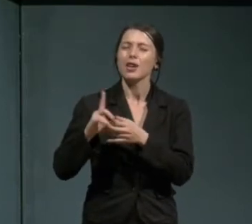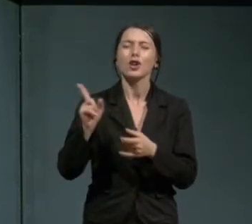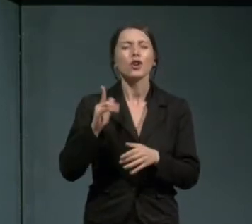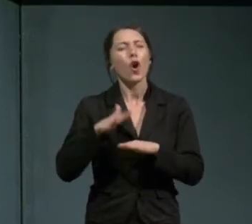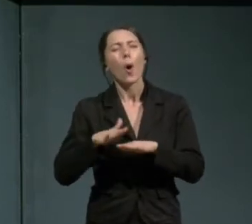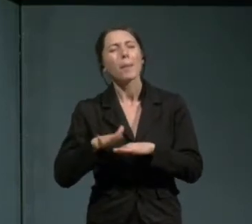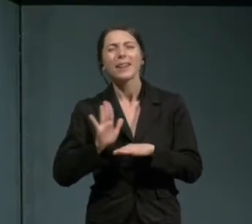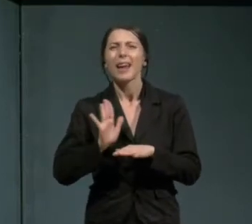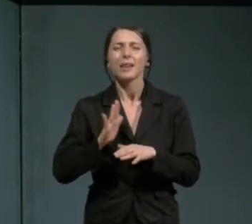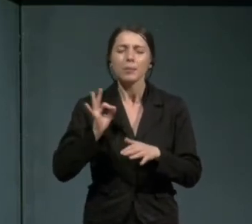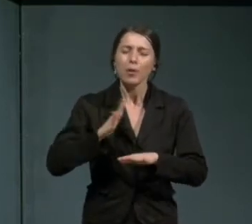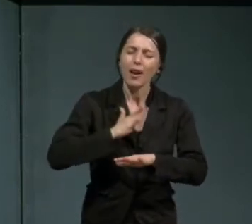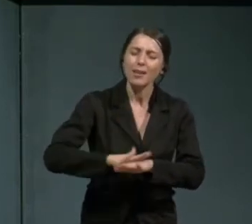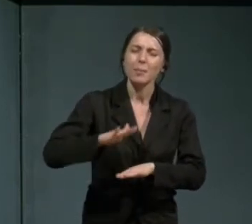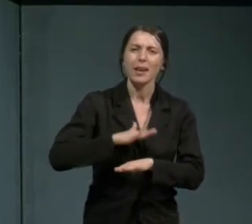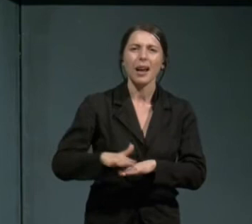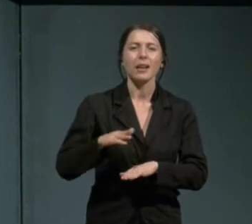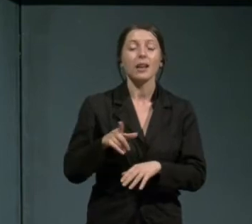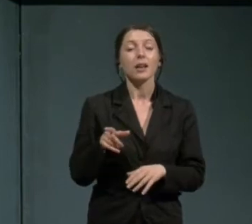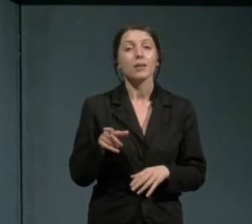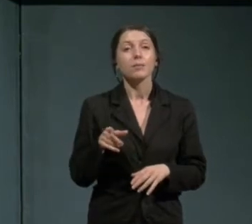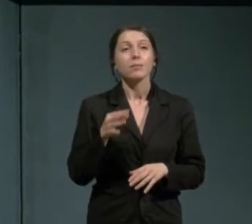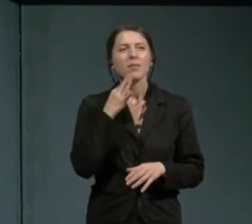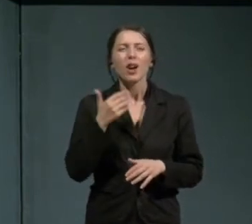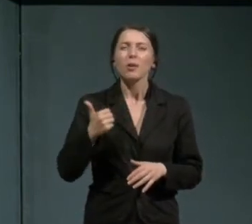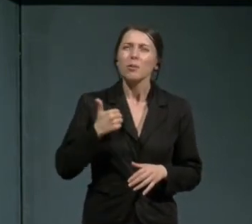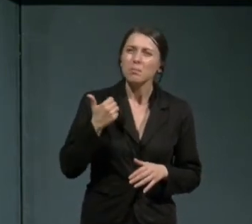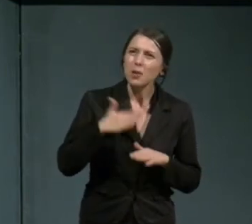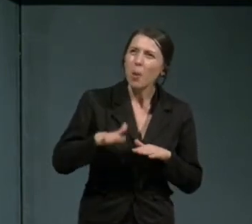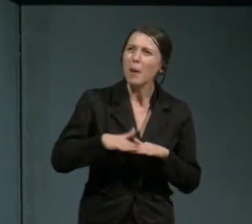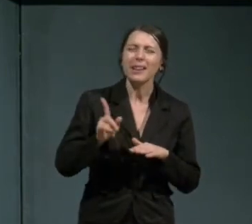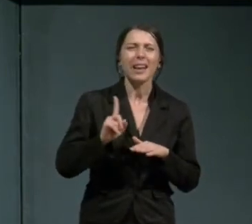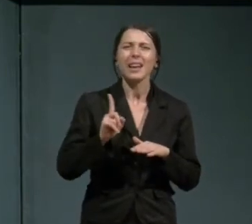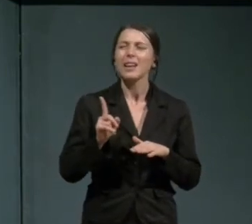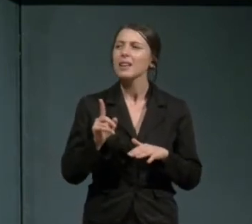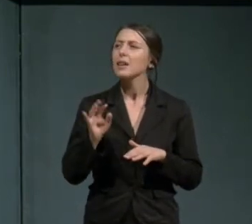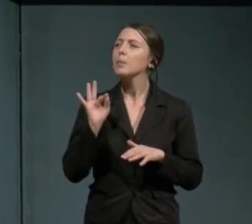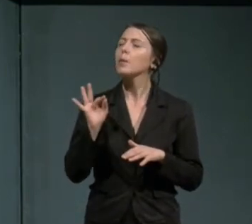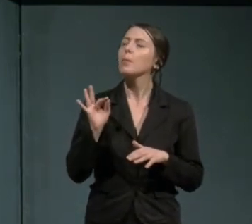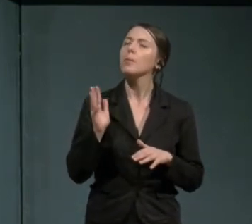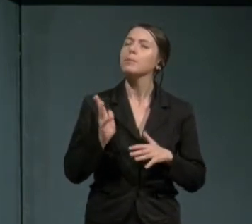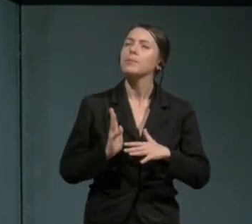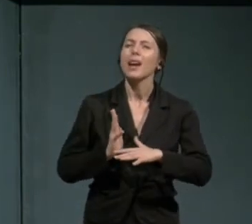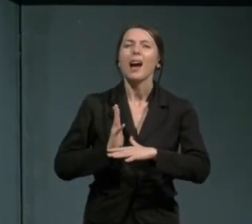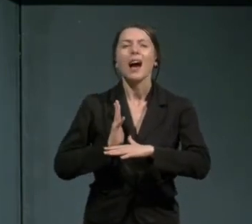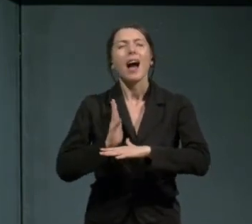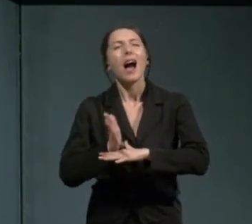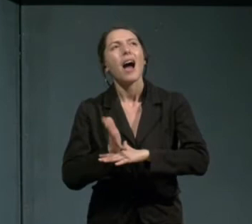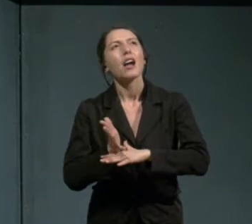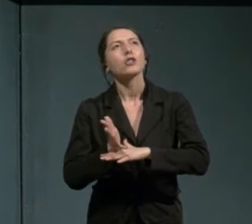competenza non si tratta di competenza si tratta di avere accesso a un'esperienza sensibile